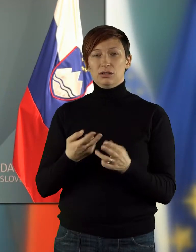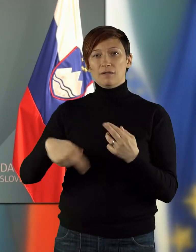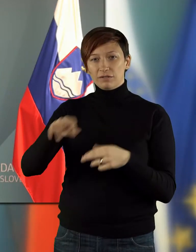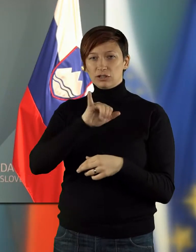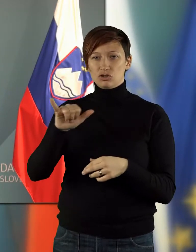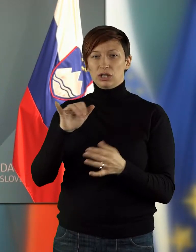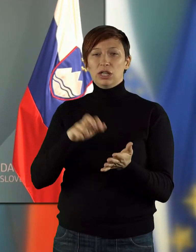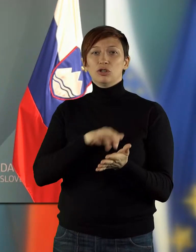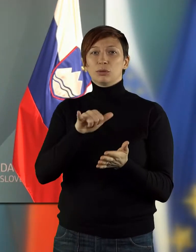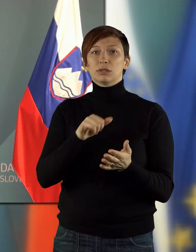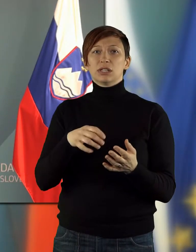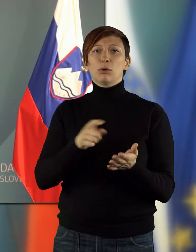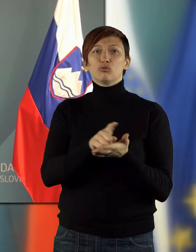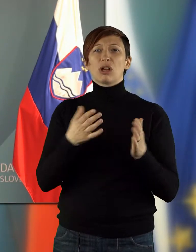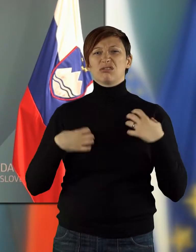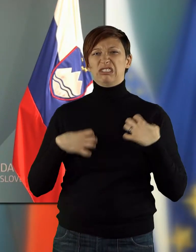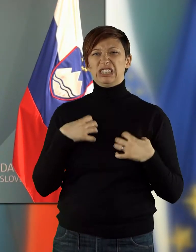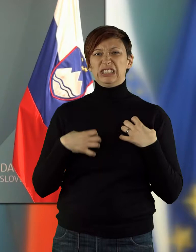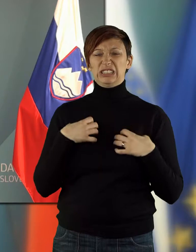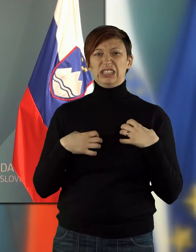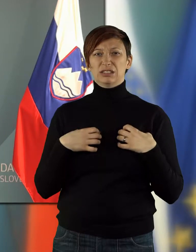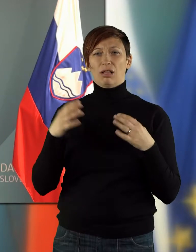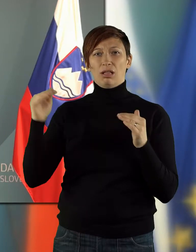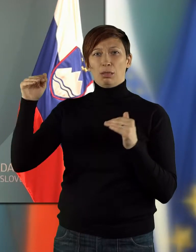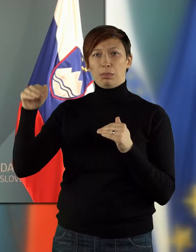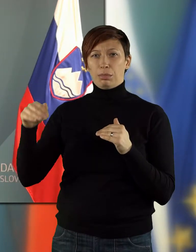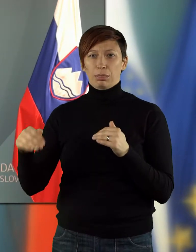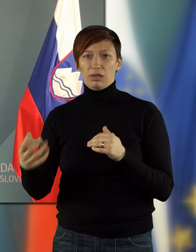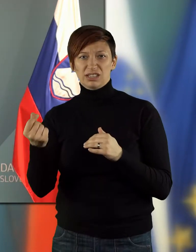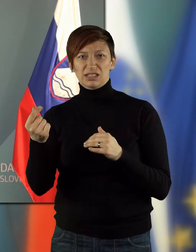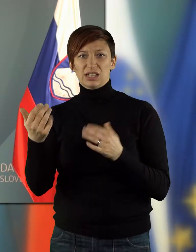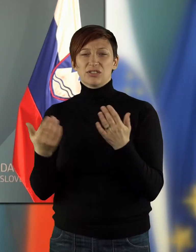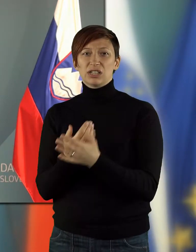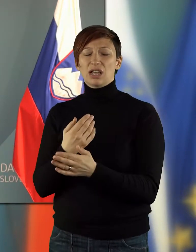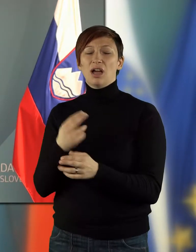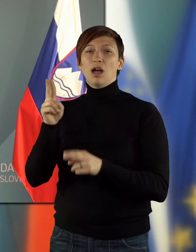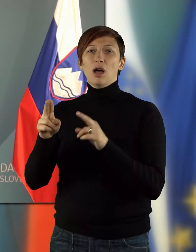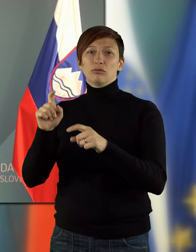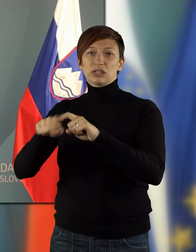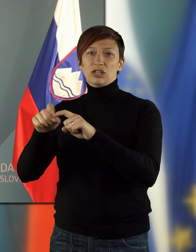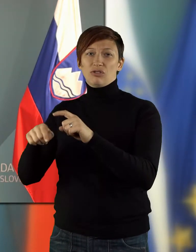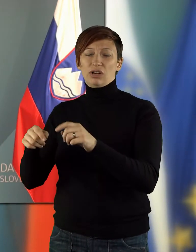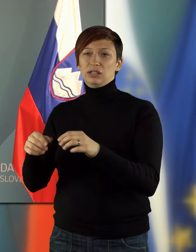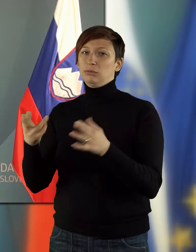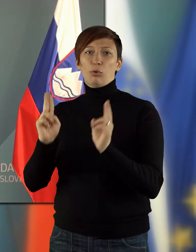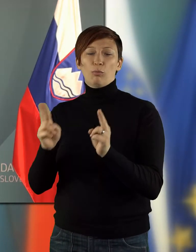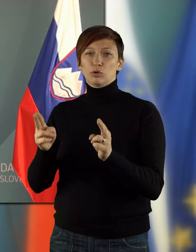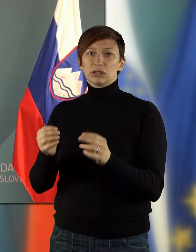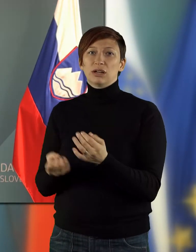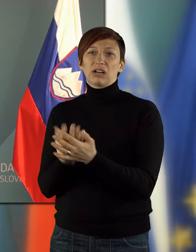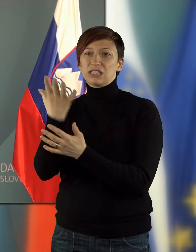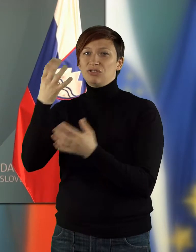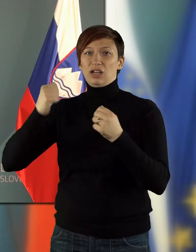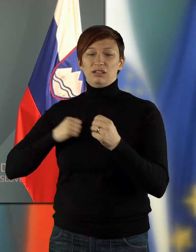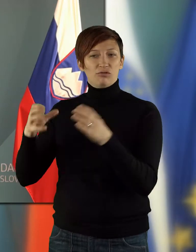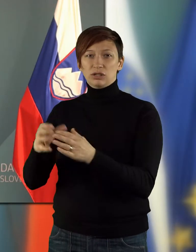stanju. Več let, še posebej po času krize, so upadala sredstva za vzdrževanje vojske, ni bilo niti